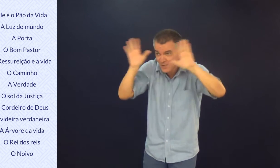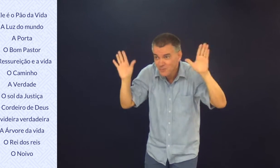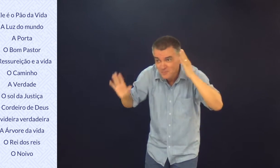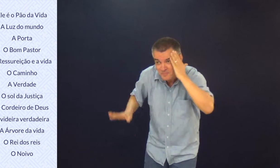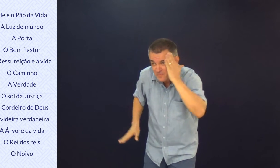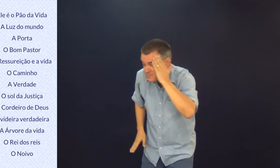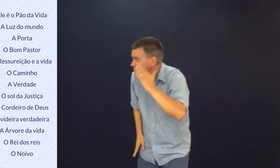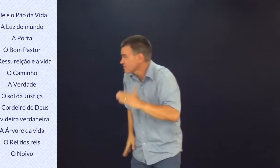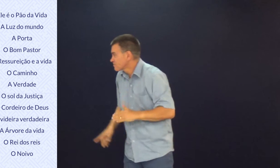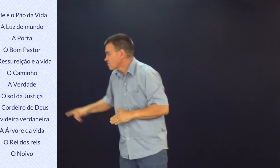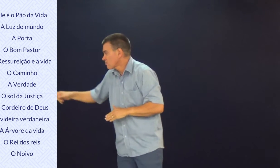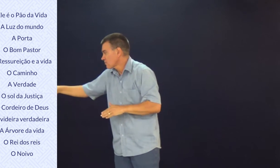cima será um casamento